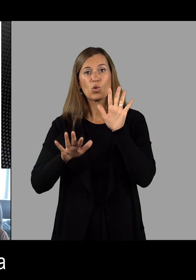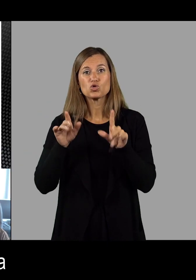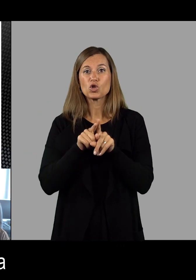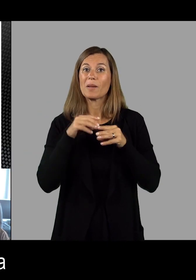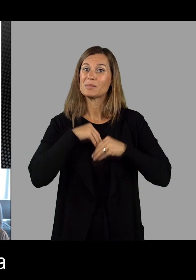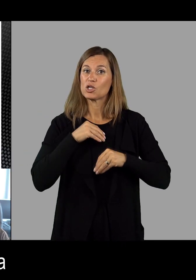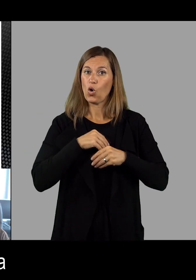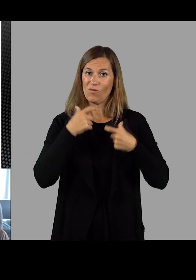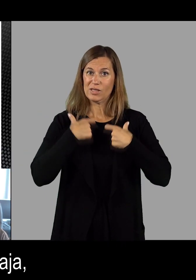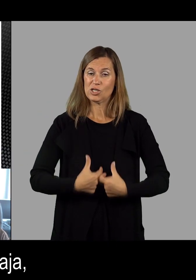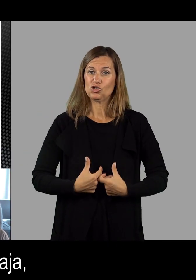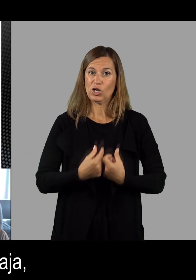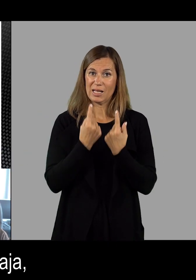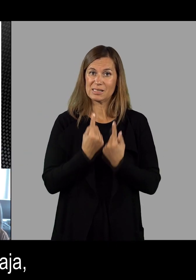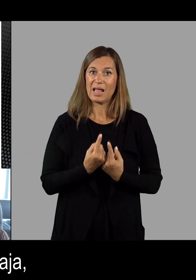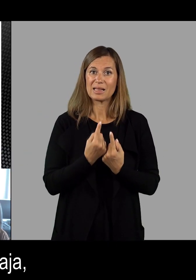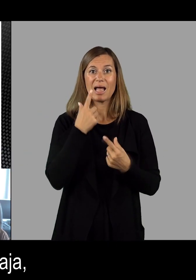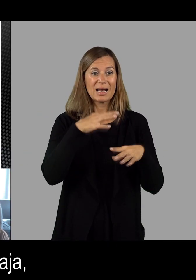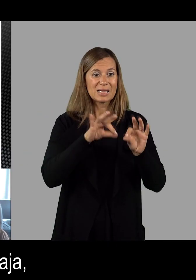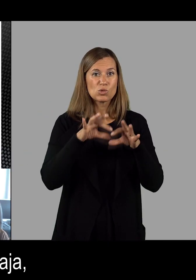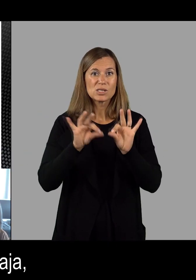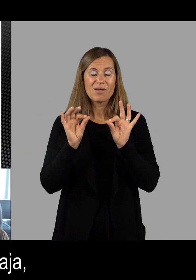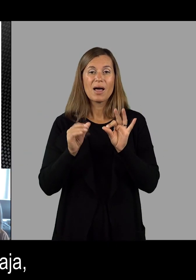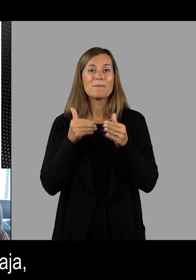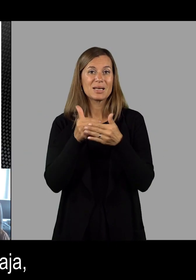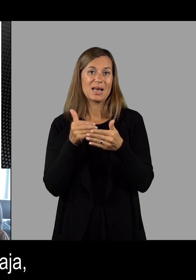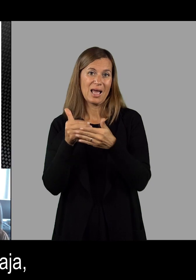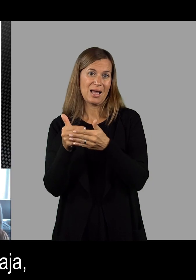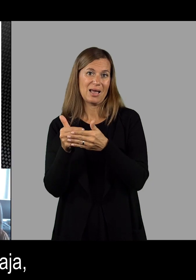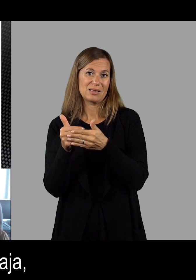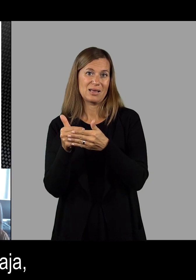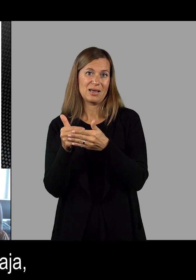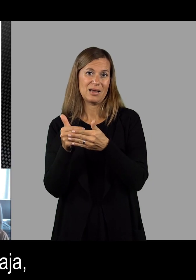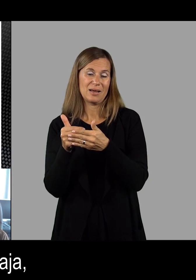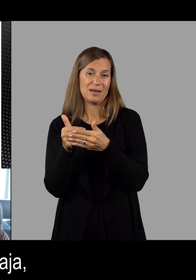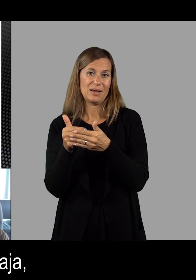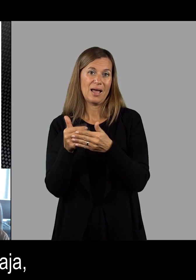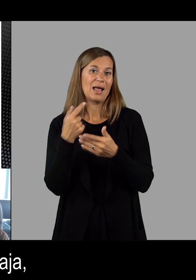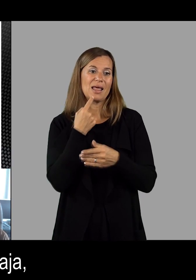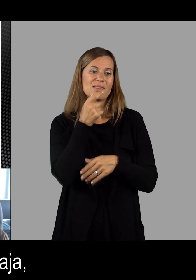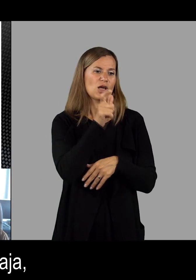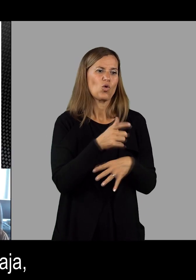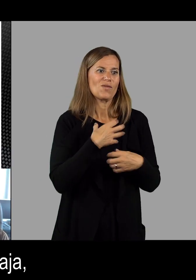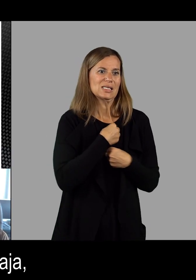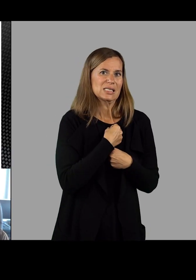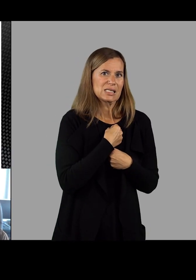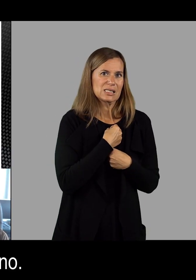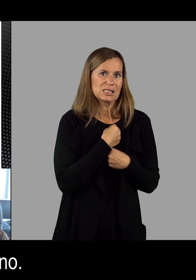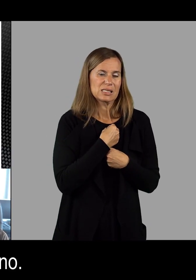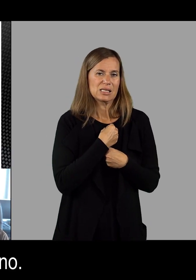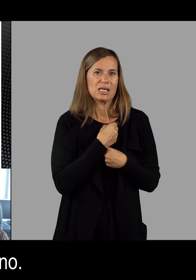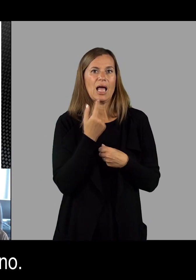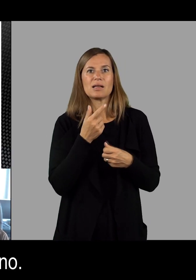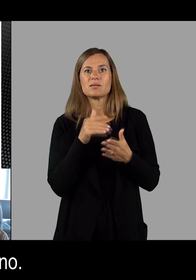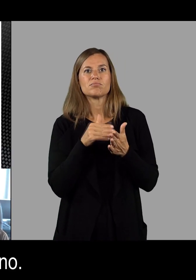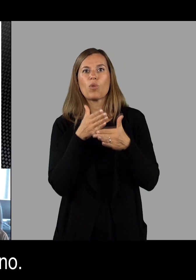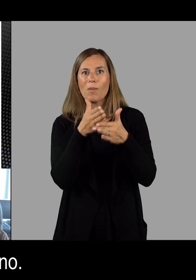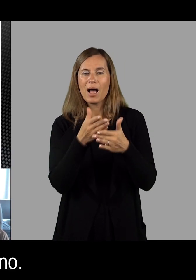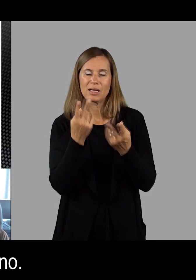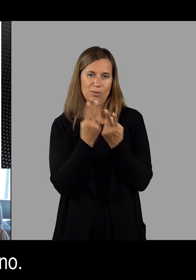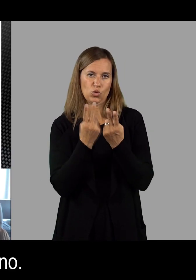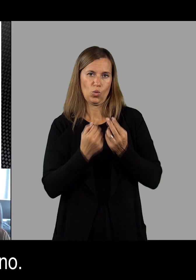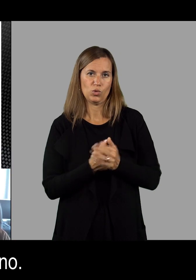tudi morda psihofizična stanja razpoznava, prilagaja, ali nekdo v stiski morda pomaga in